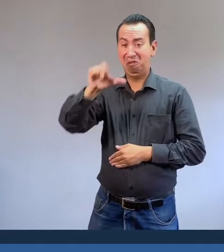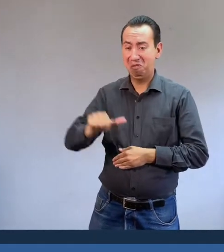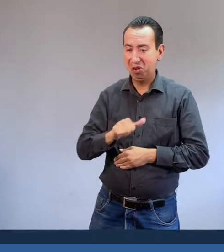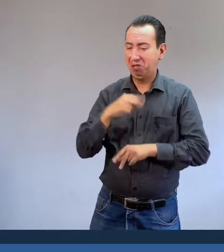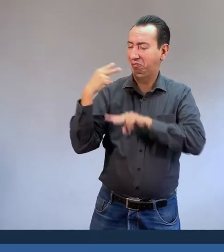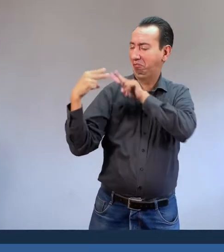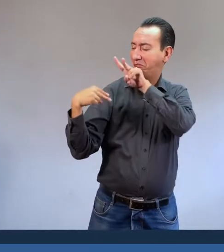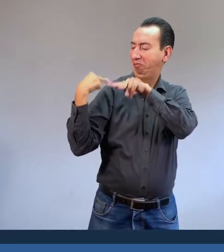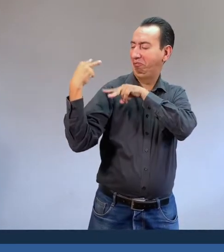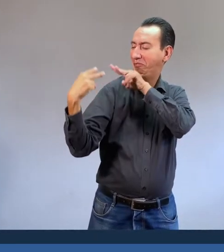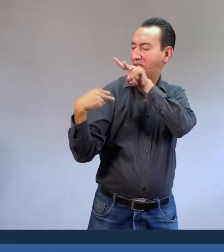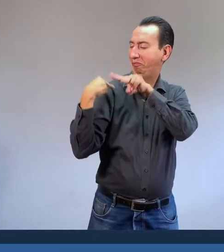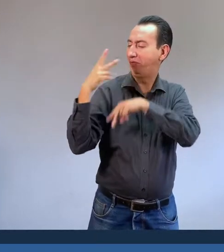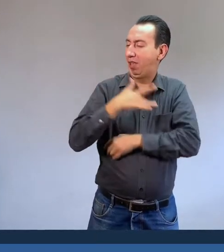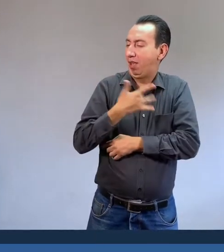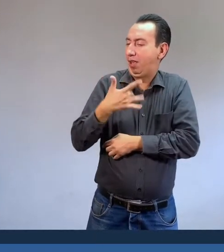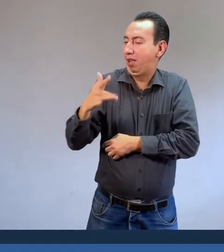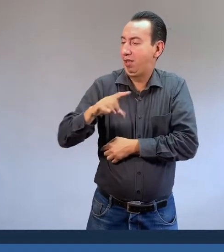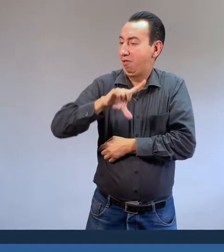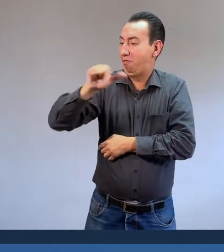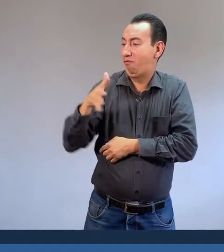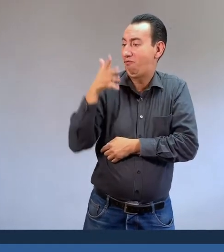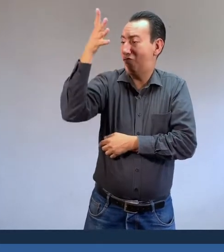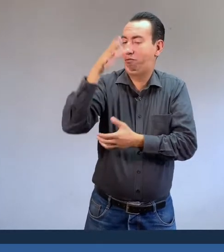culminó en matrimonio.